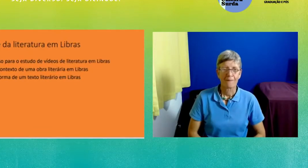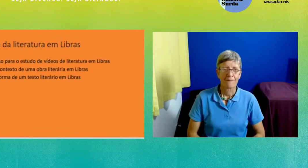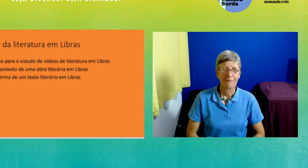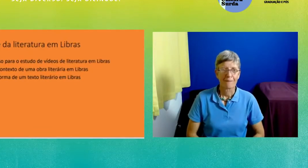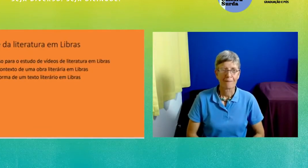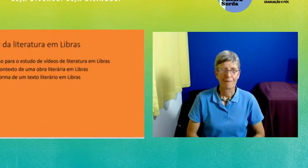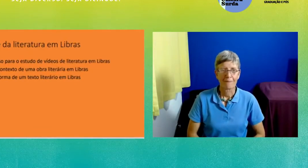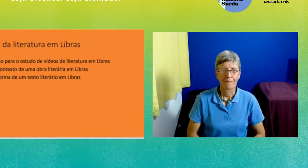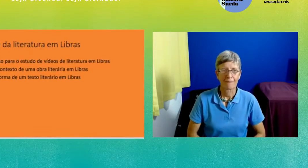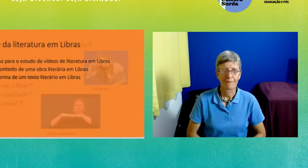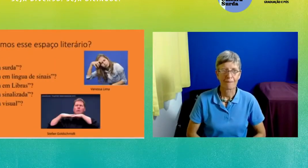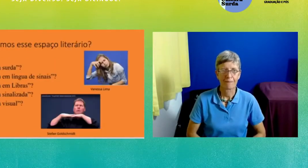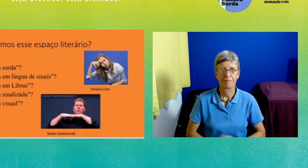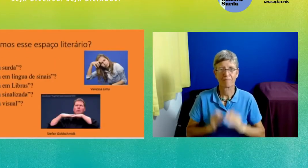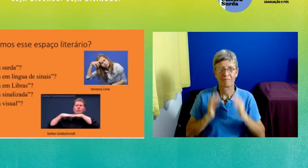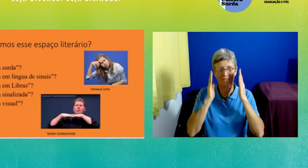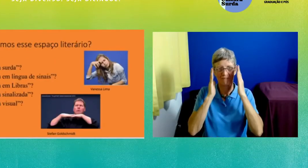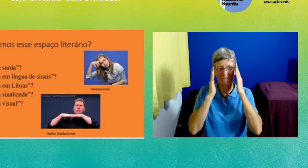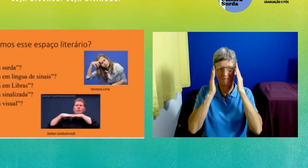slide.